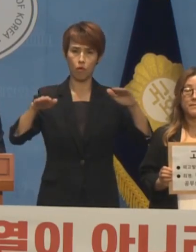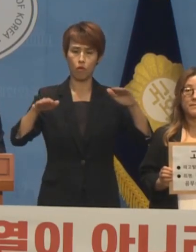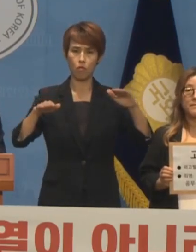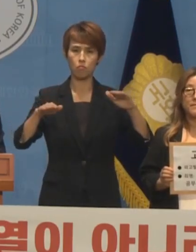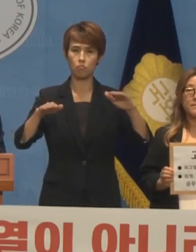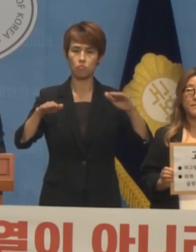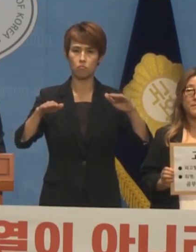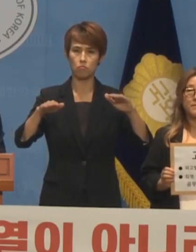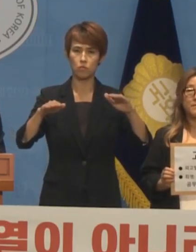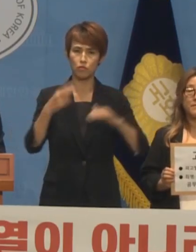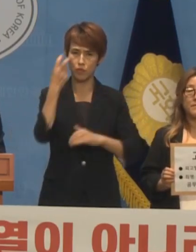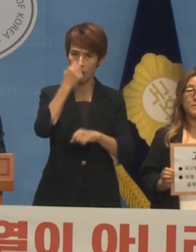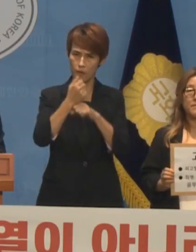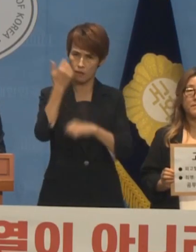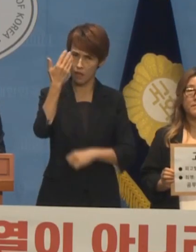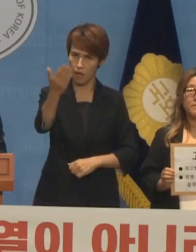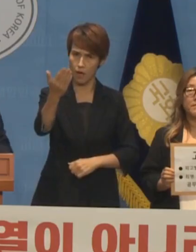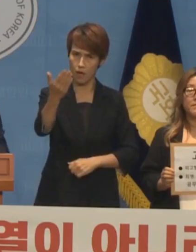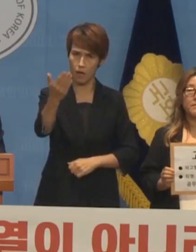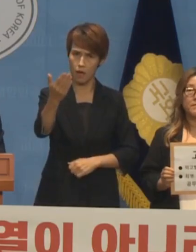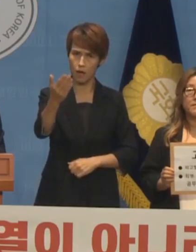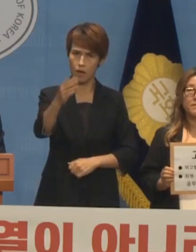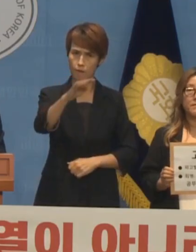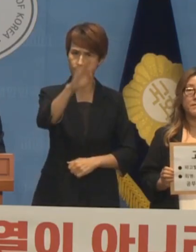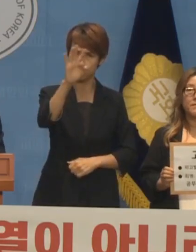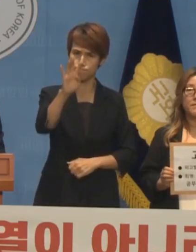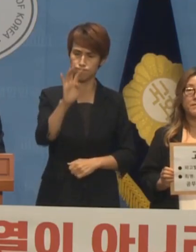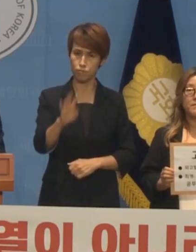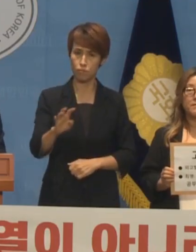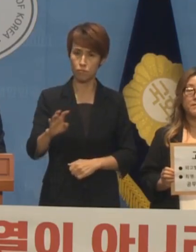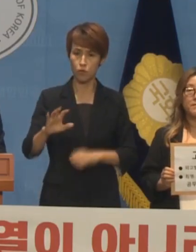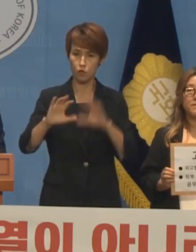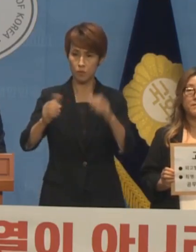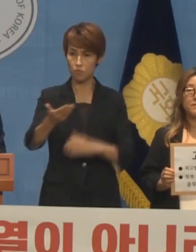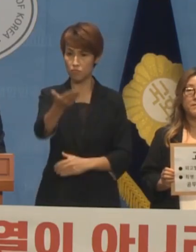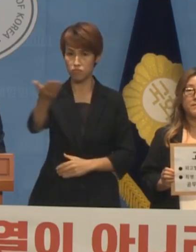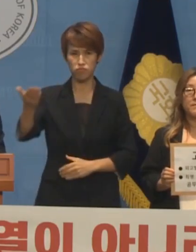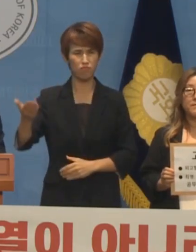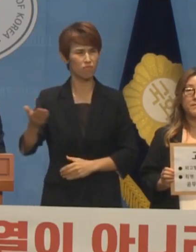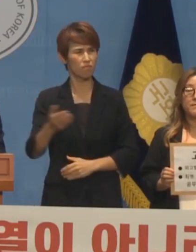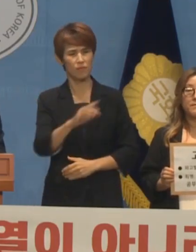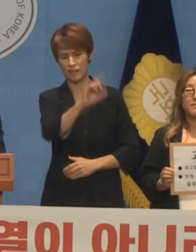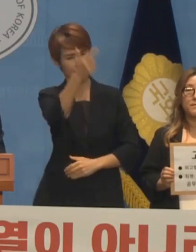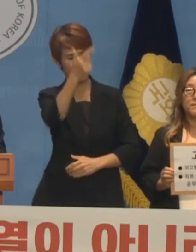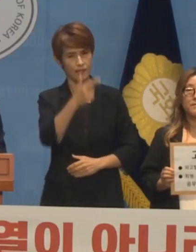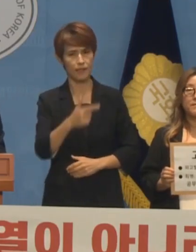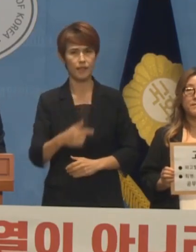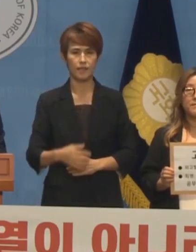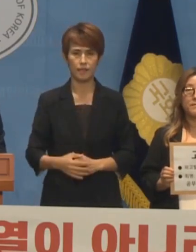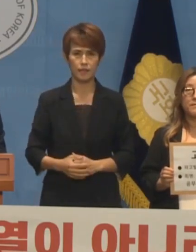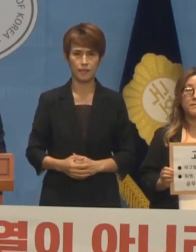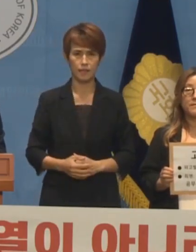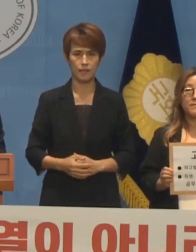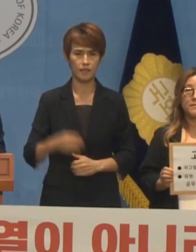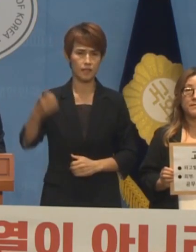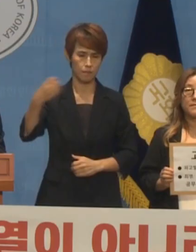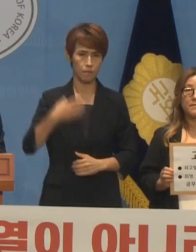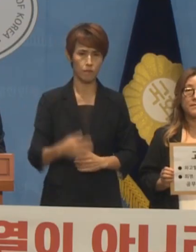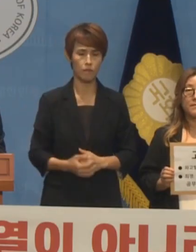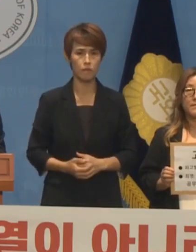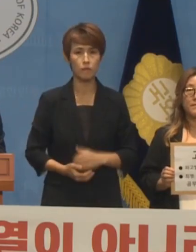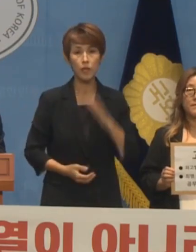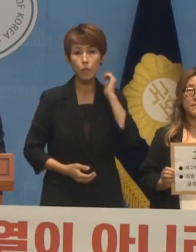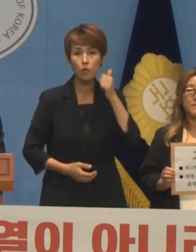되도록 그렇게 했는가라는 질문에 대해 우리 국민들은 전혀 그렇지 않다. 오히려